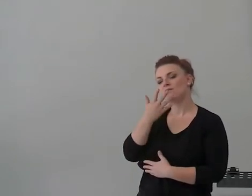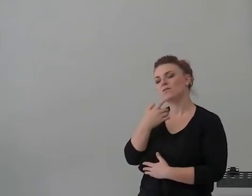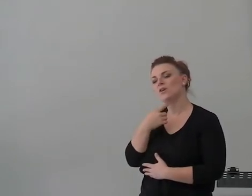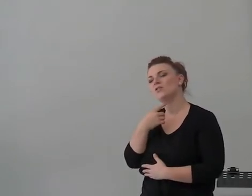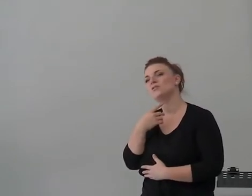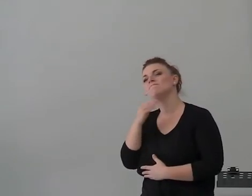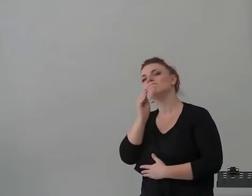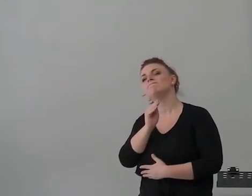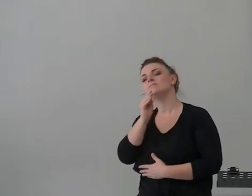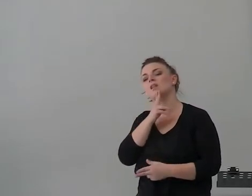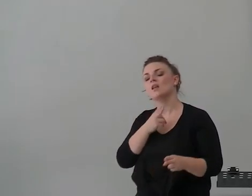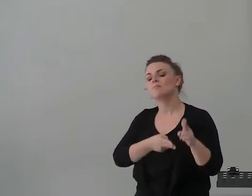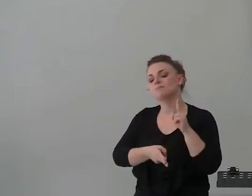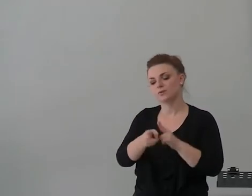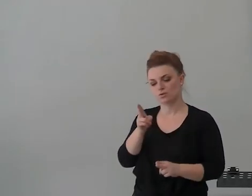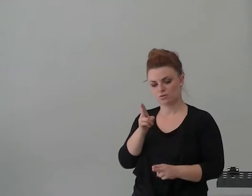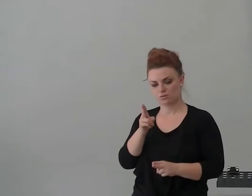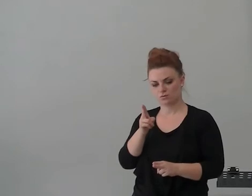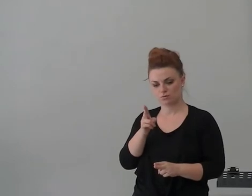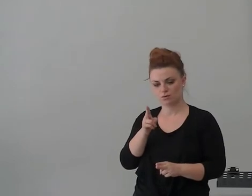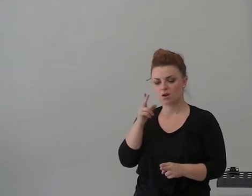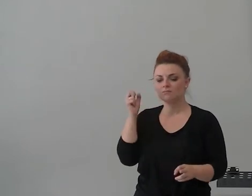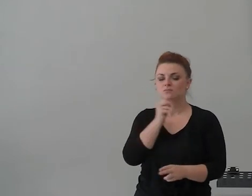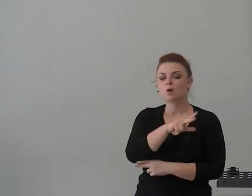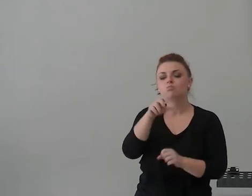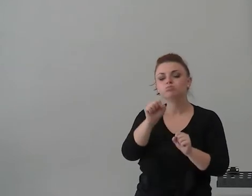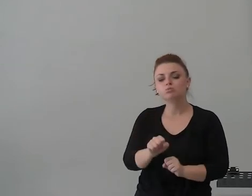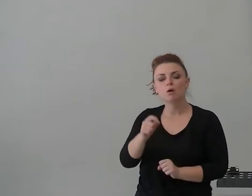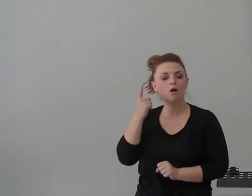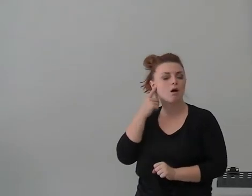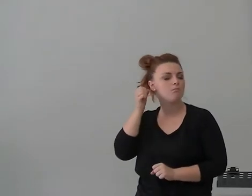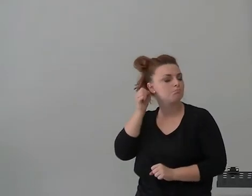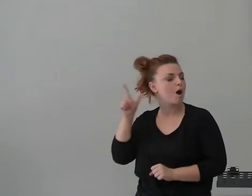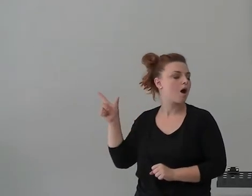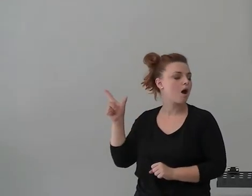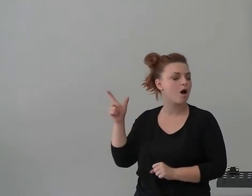questo messaggio possa aprirci il cuore, le orecchie, Signore, e gli